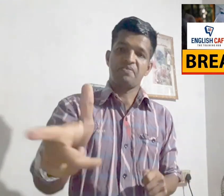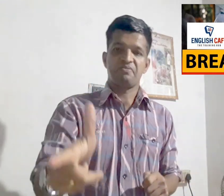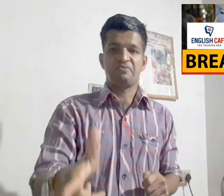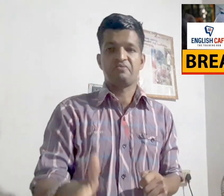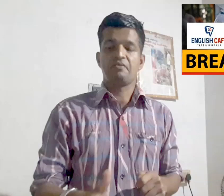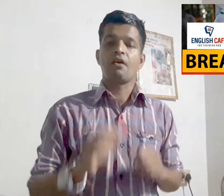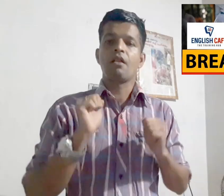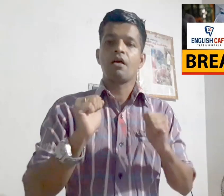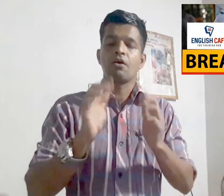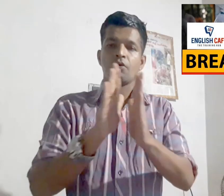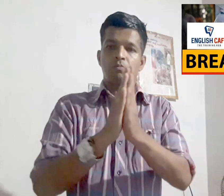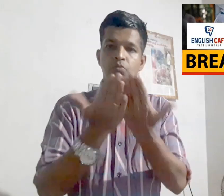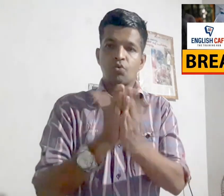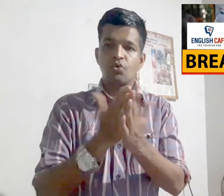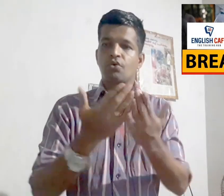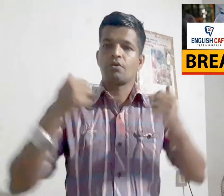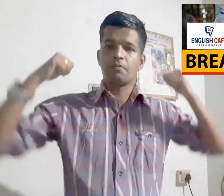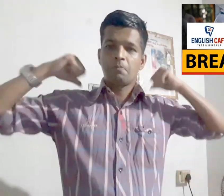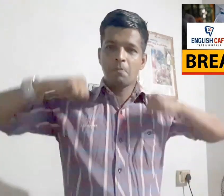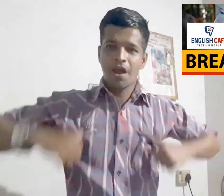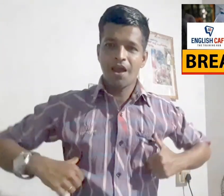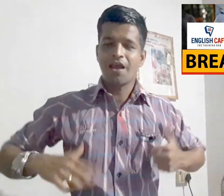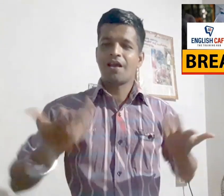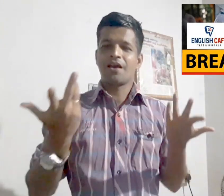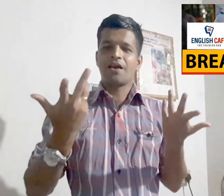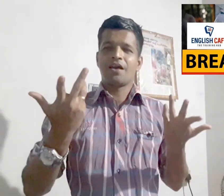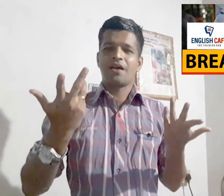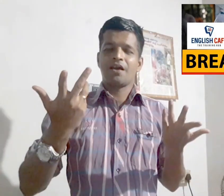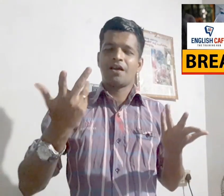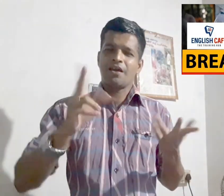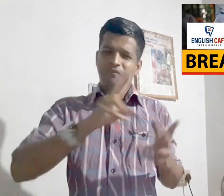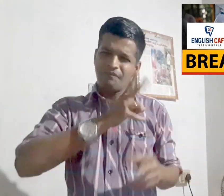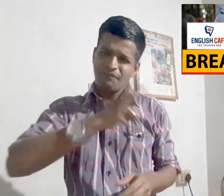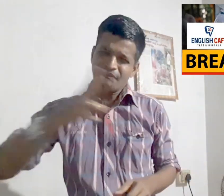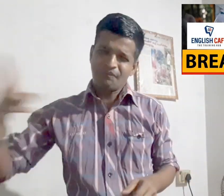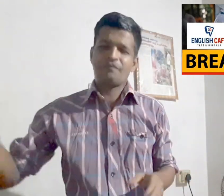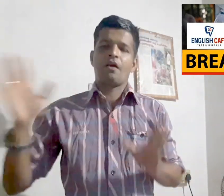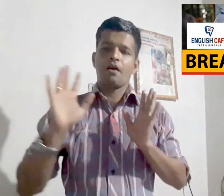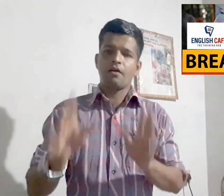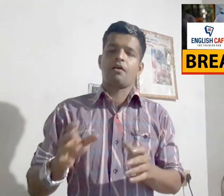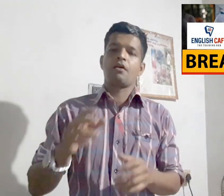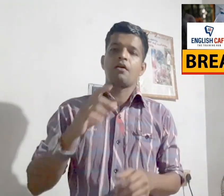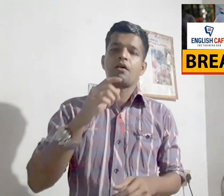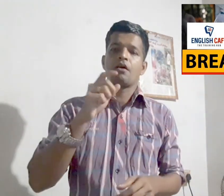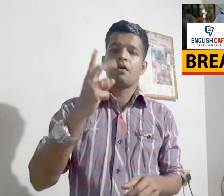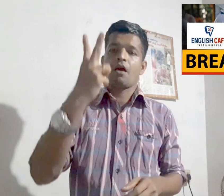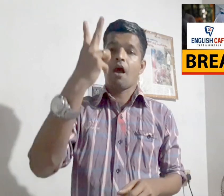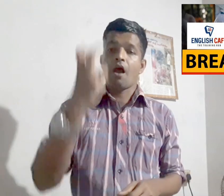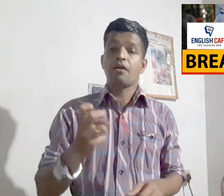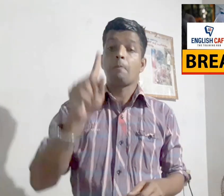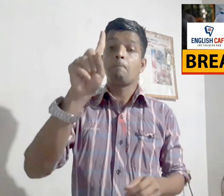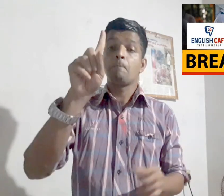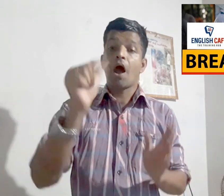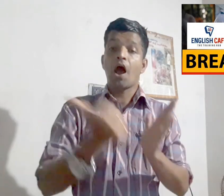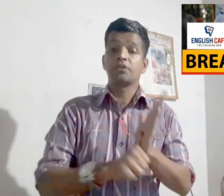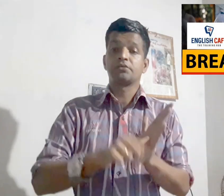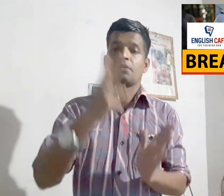സ്വീകരിക്കില്ല ഒരു കാലത്തും ആ നിലപാട് സ്വീകരിച്ചിട്ടുമില്ല ഏഷ്യാനെറ്റ് ന്യൂസ് തിരുവനന്തപുരം ഒന്നാം